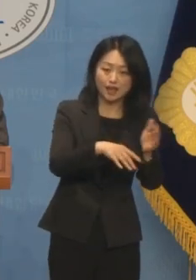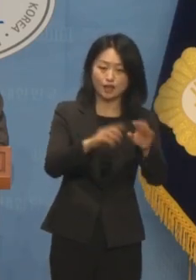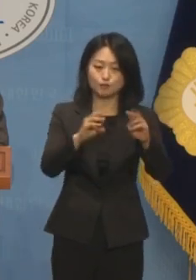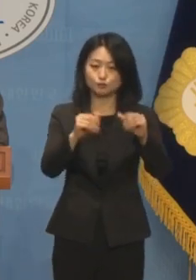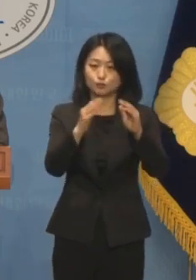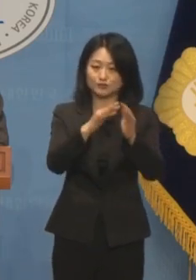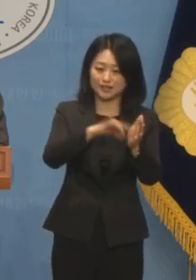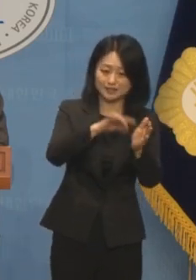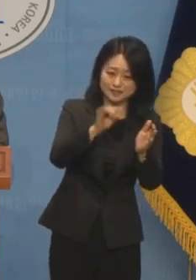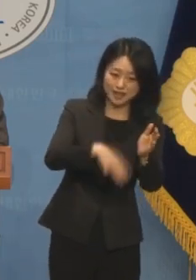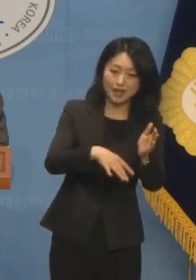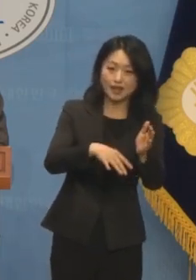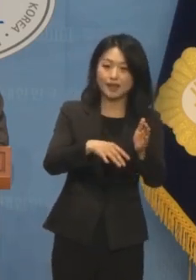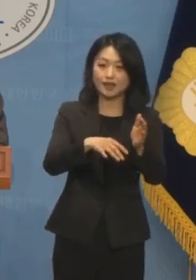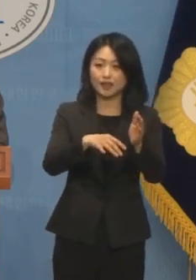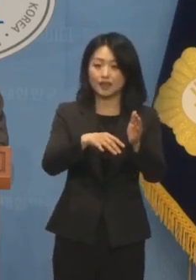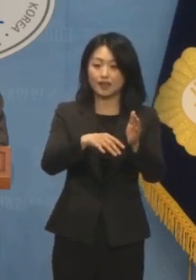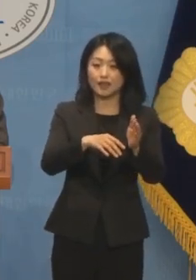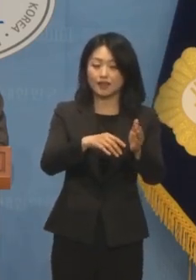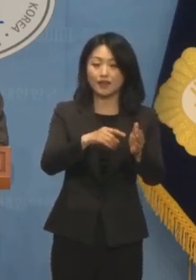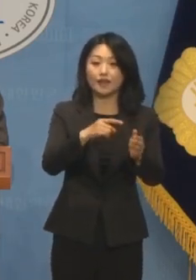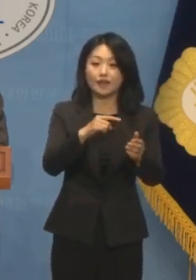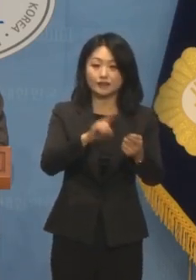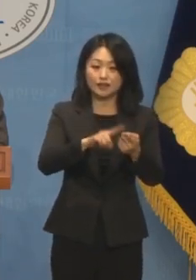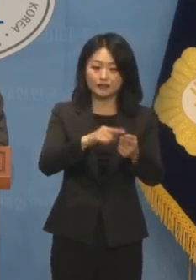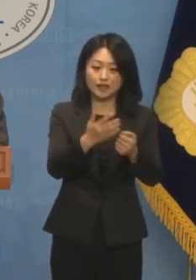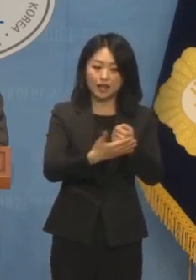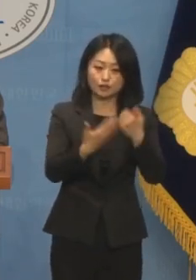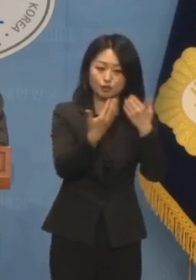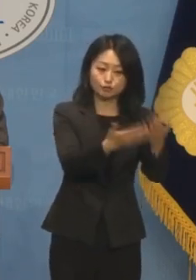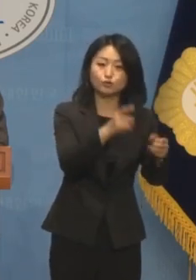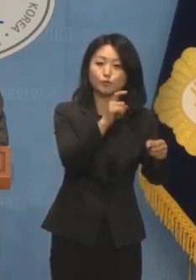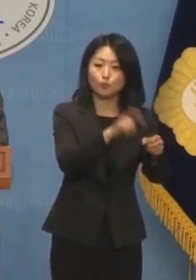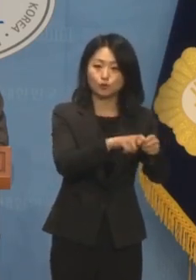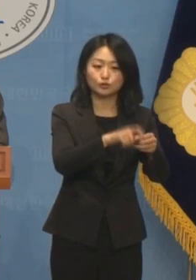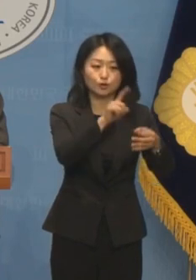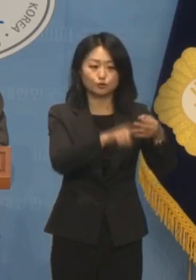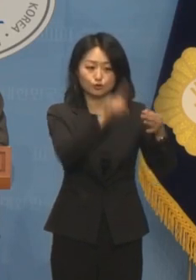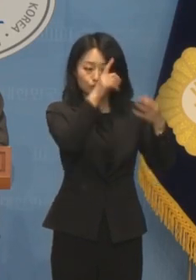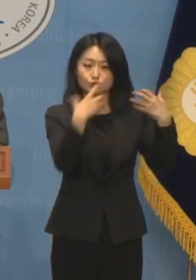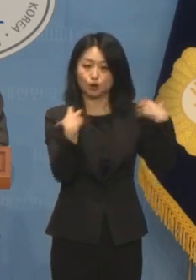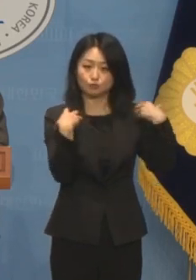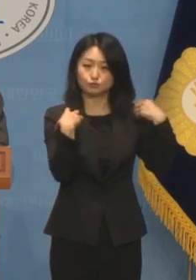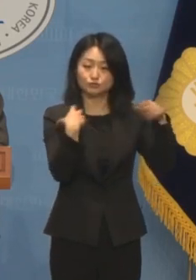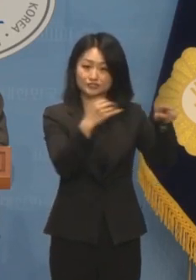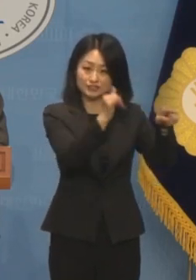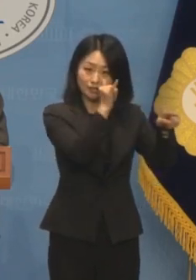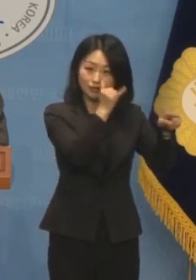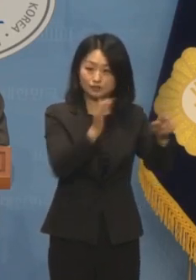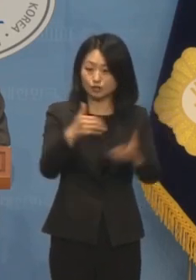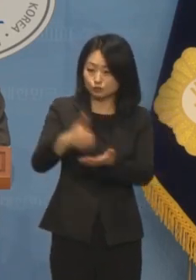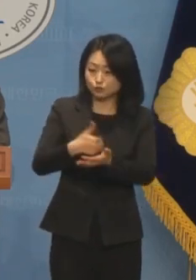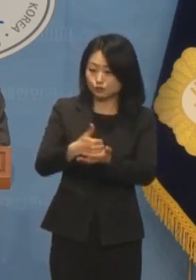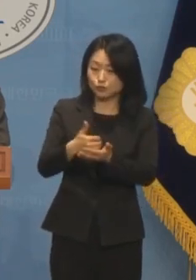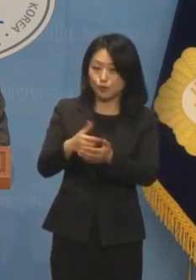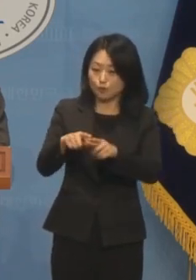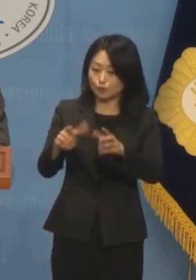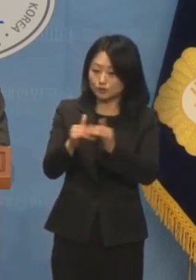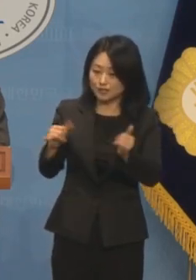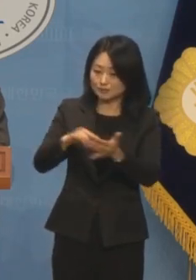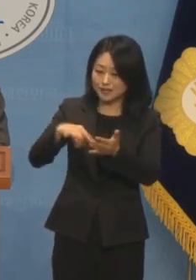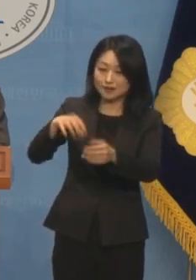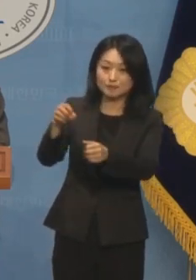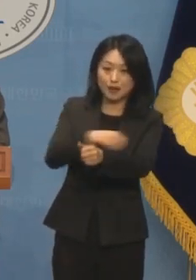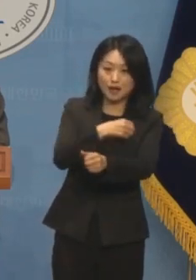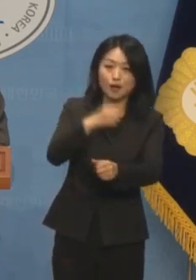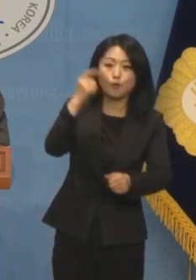기업세는 악마화하며 세금 깎아주기에 열을 올리는 윤석열 정부의 행태도 이해하기 어렵습니다. 세수